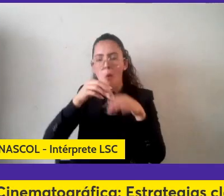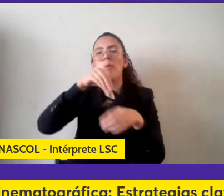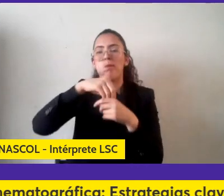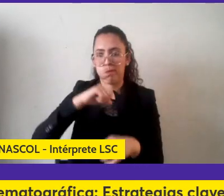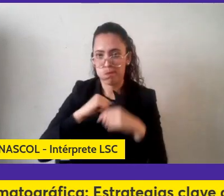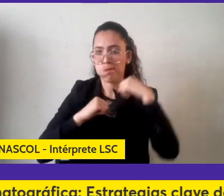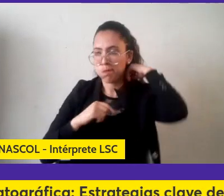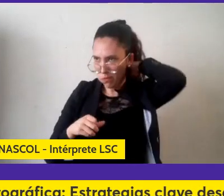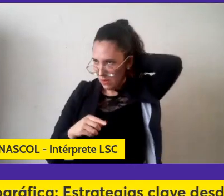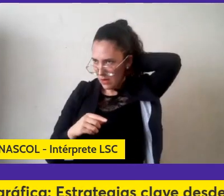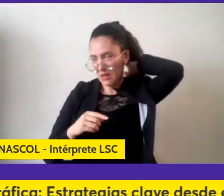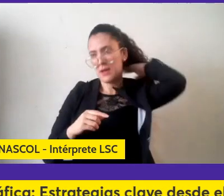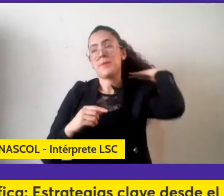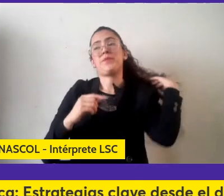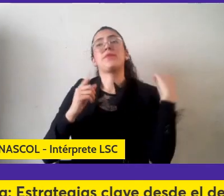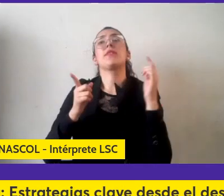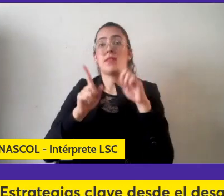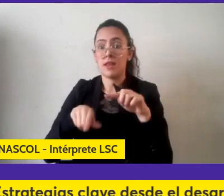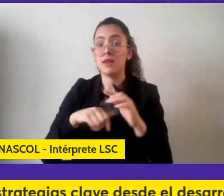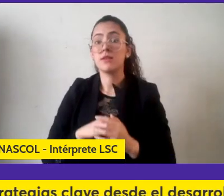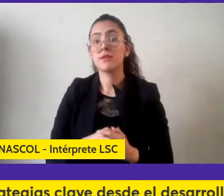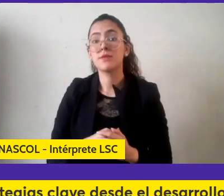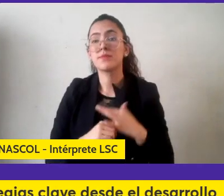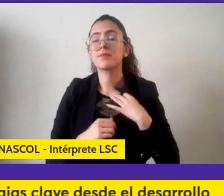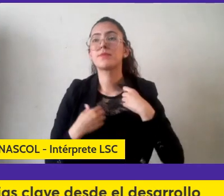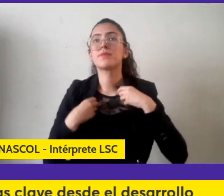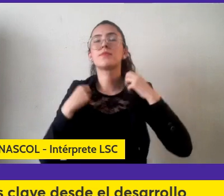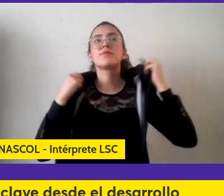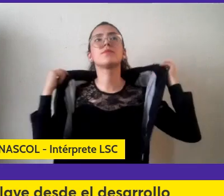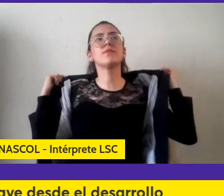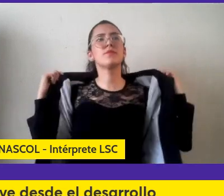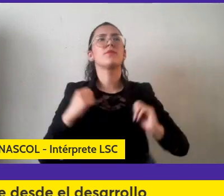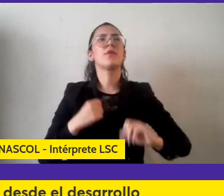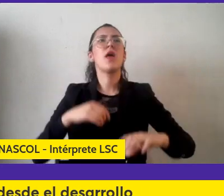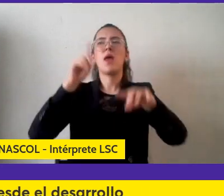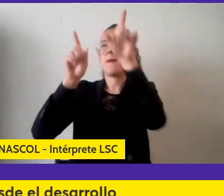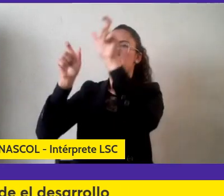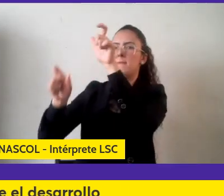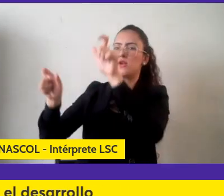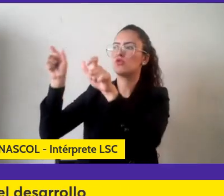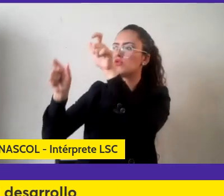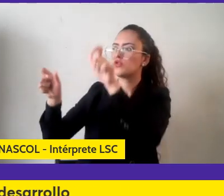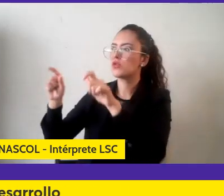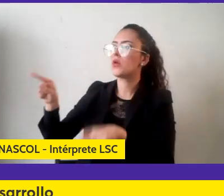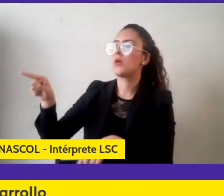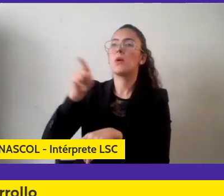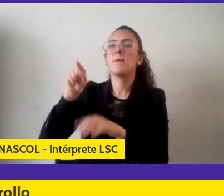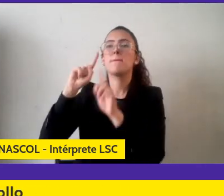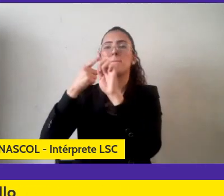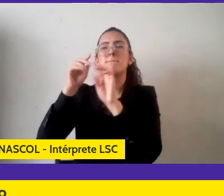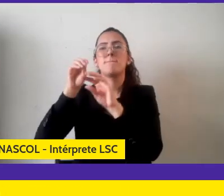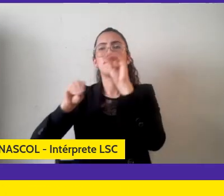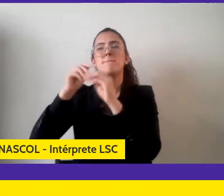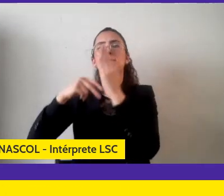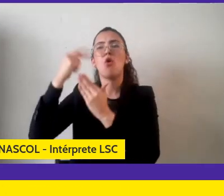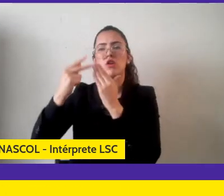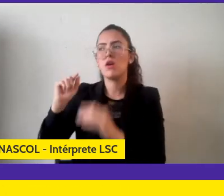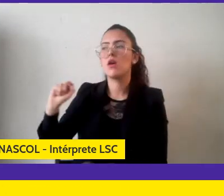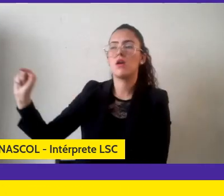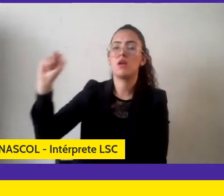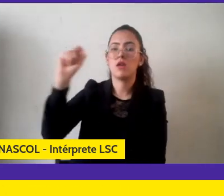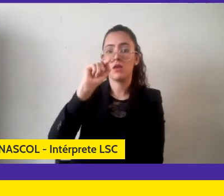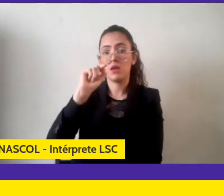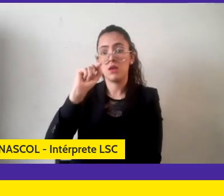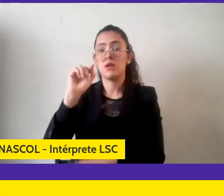pensando sobre todo en aquellos productores que están empezando, que tienen su primer proyecto entre manos,